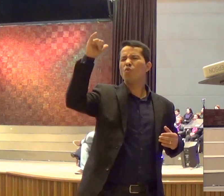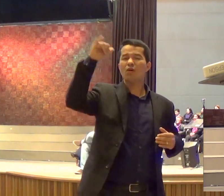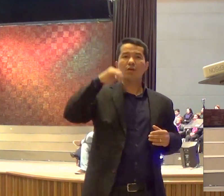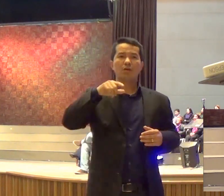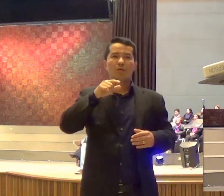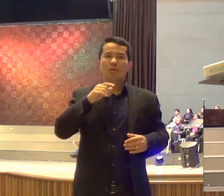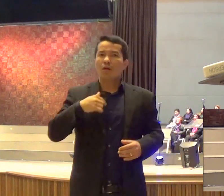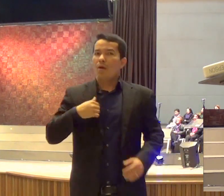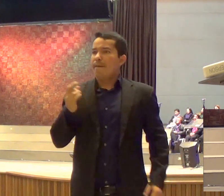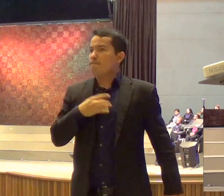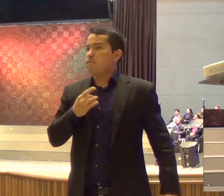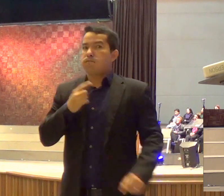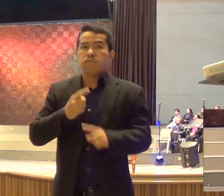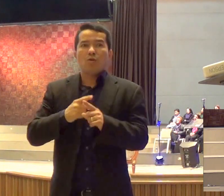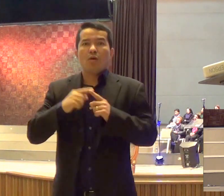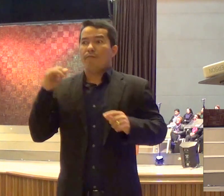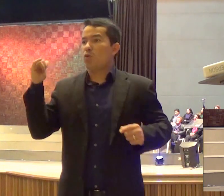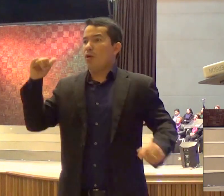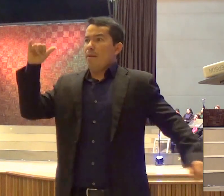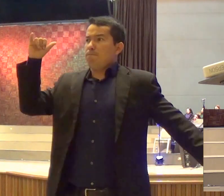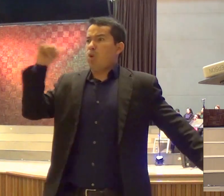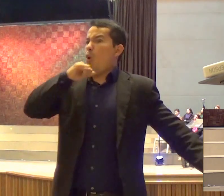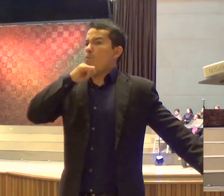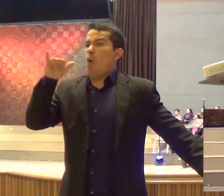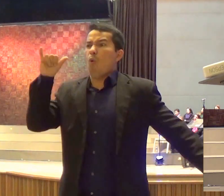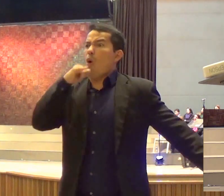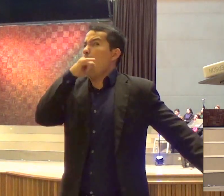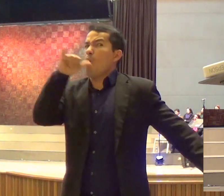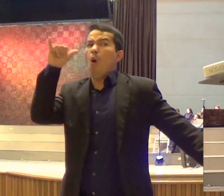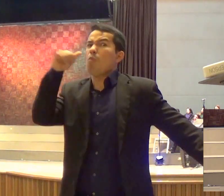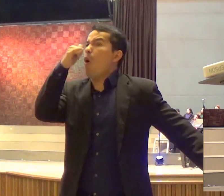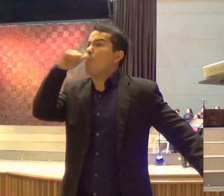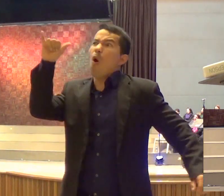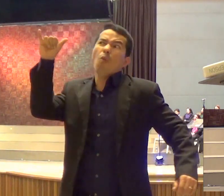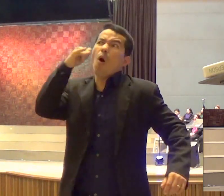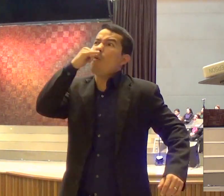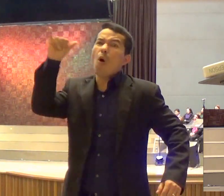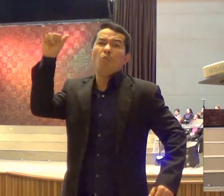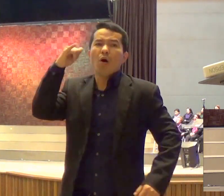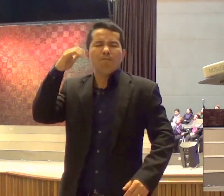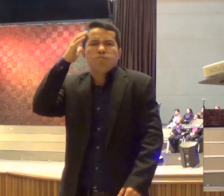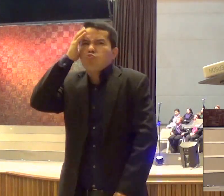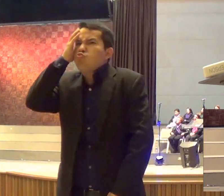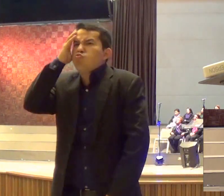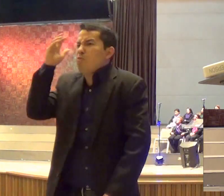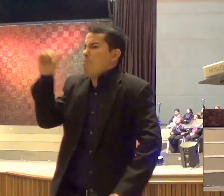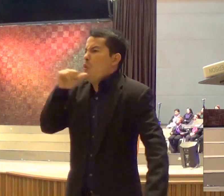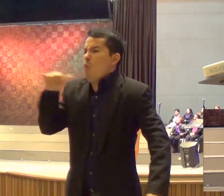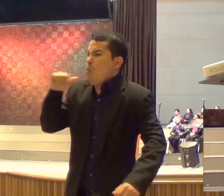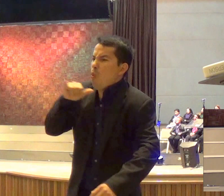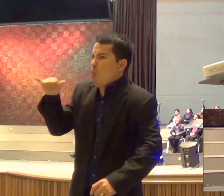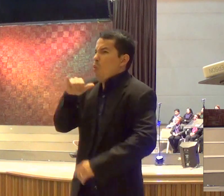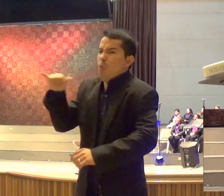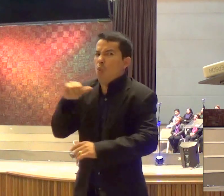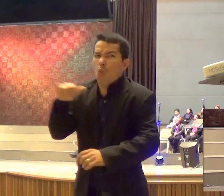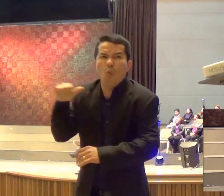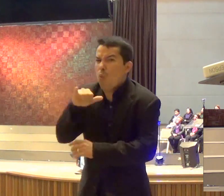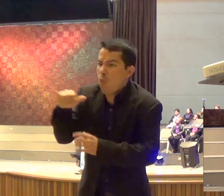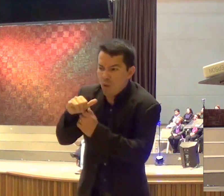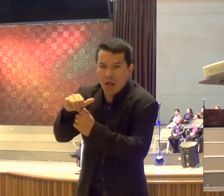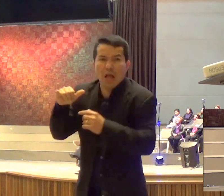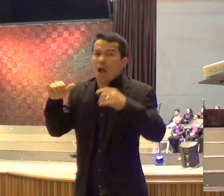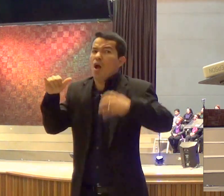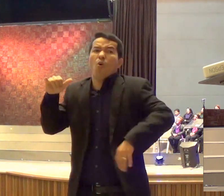que era um negócio assim internacional o negócio terrível turbulência sacudir sacudia